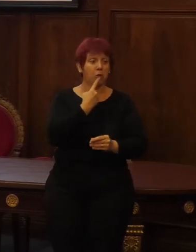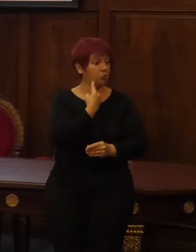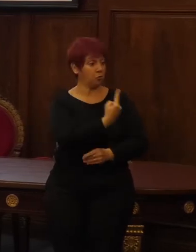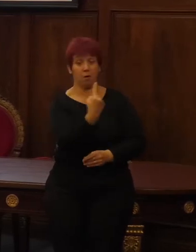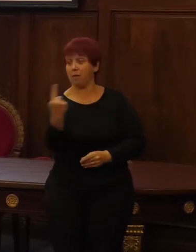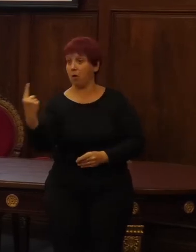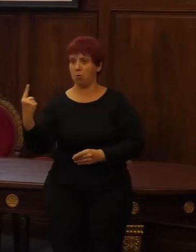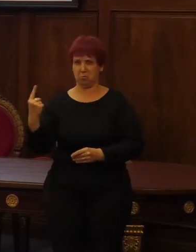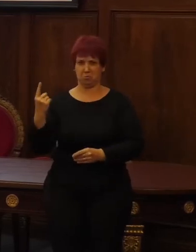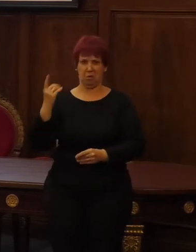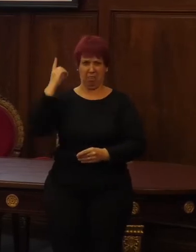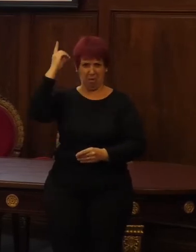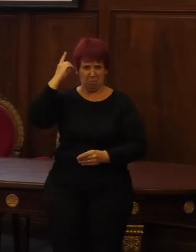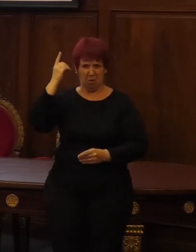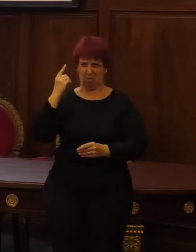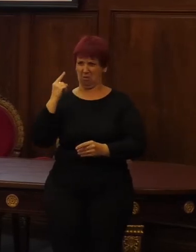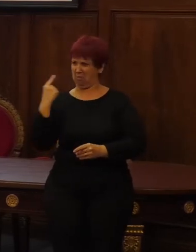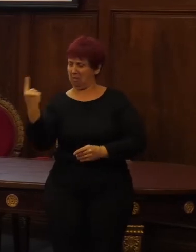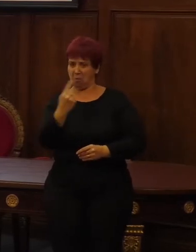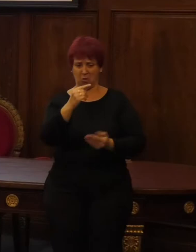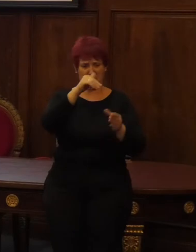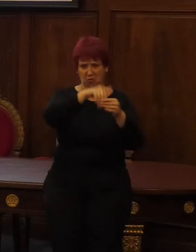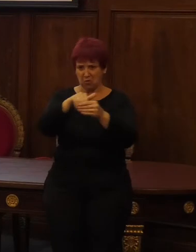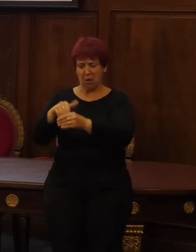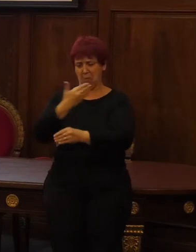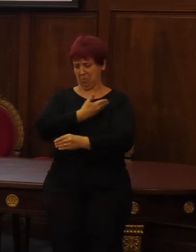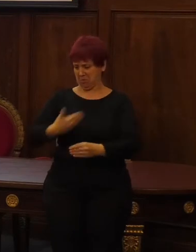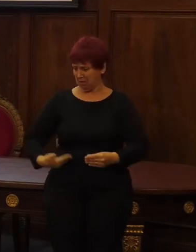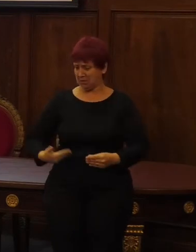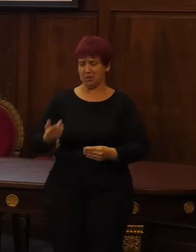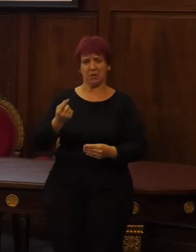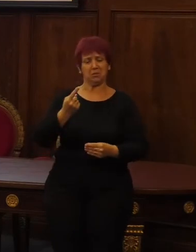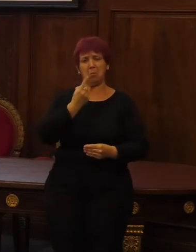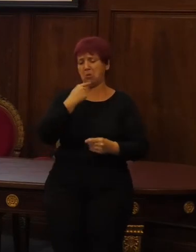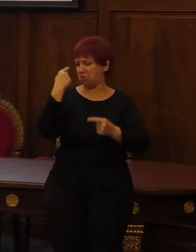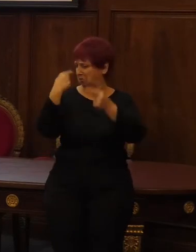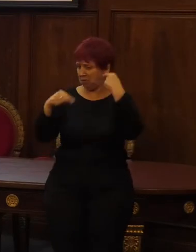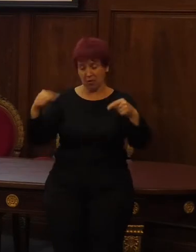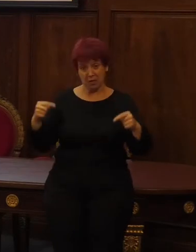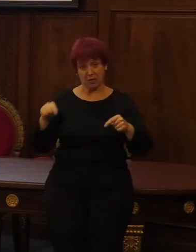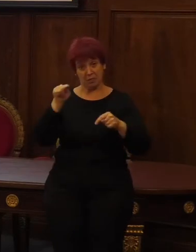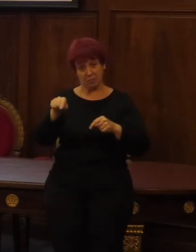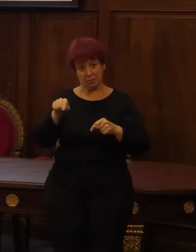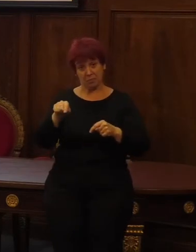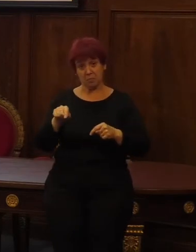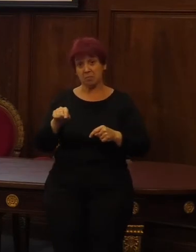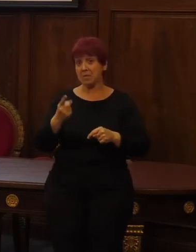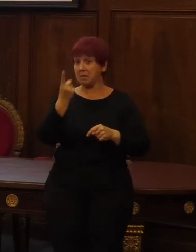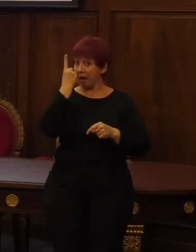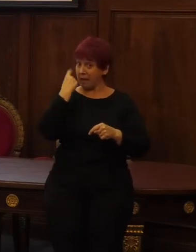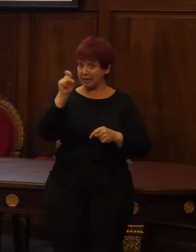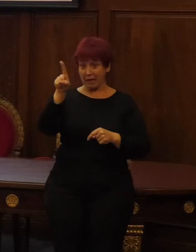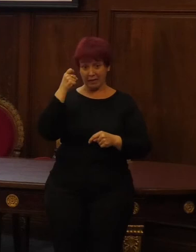partidos políticos, parlamentarias, nacionales, presidencia. Ayer el ex